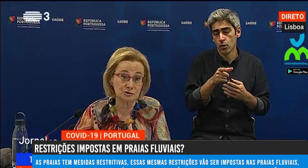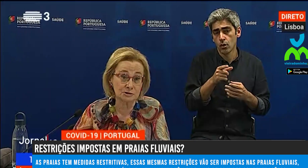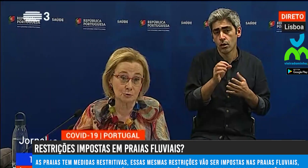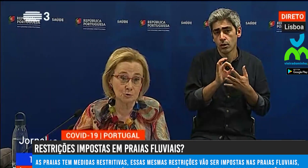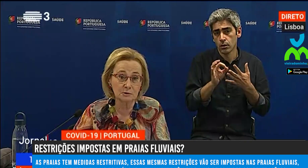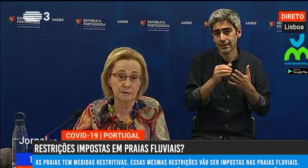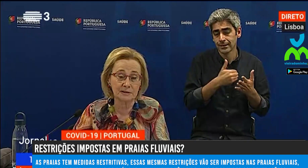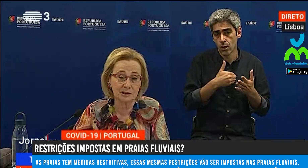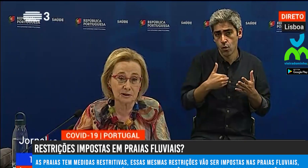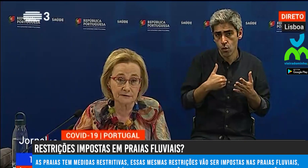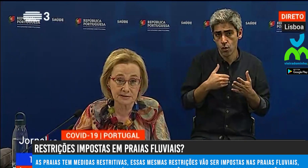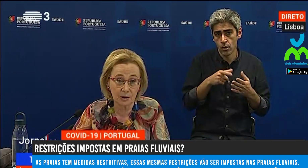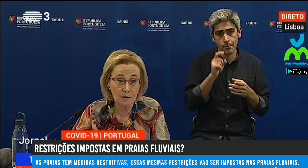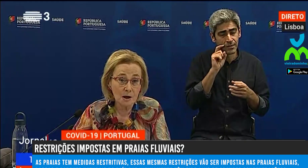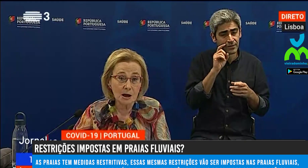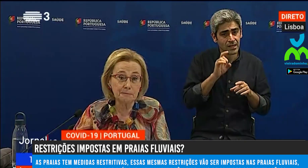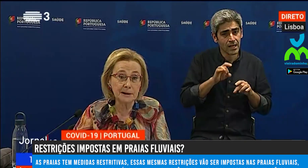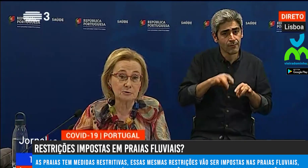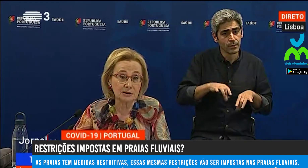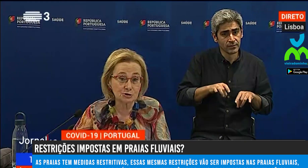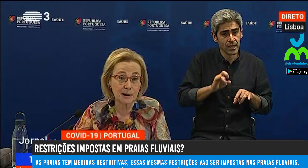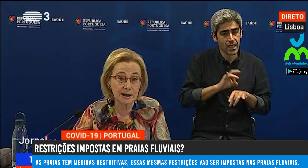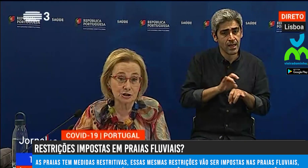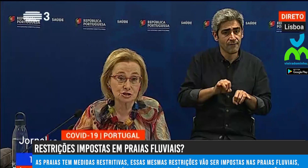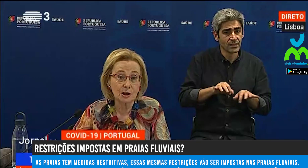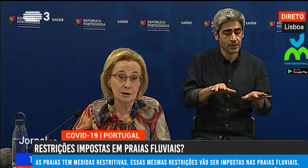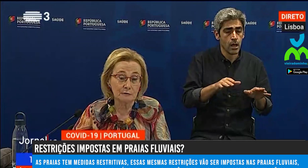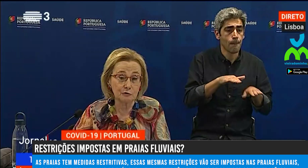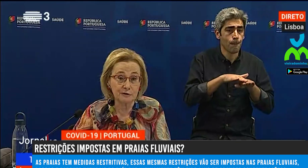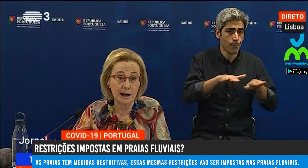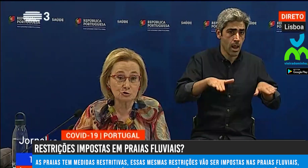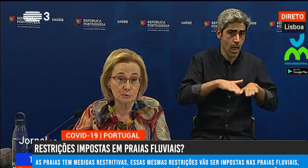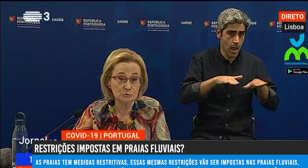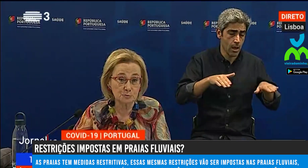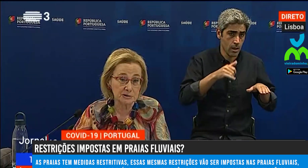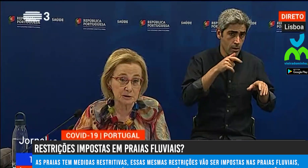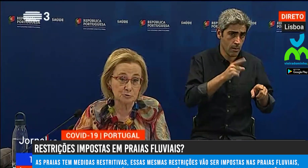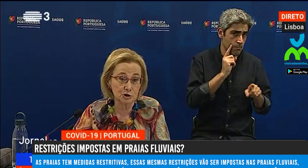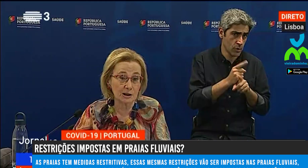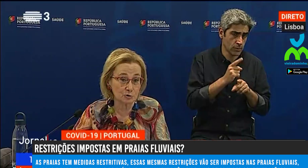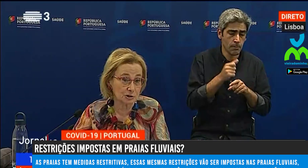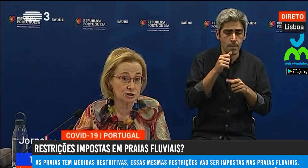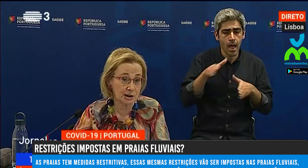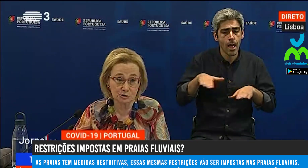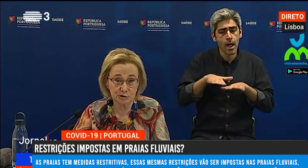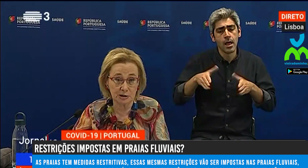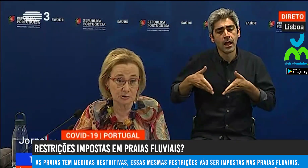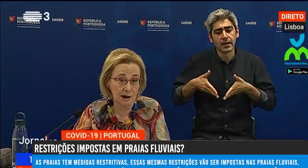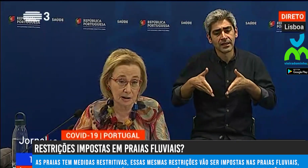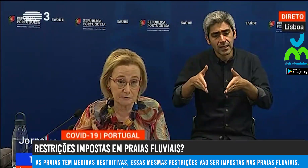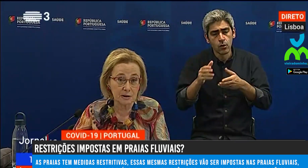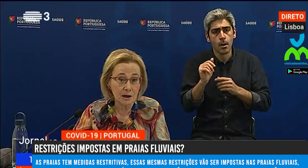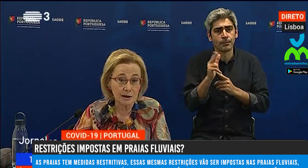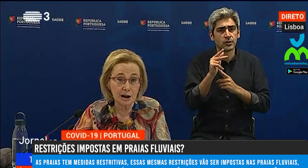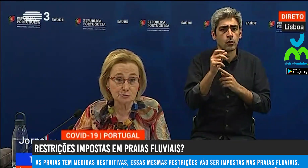aspectos de saúde, de prevenção da infecção, aplicam-se às praias fluviais os mesmos princípios que às outras, quer às piscinas